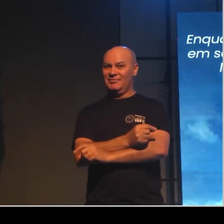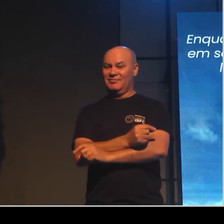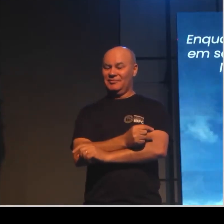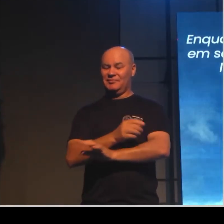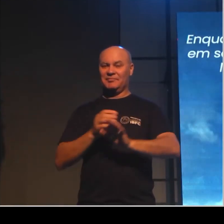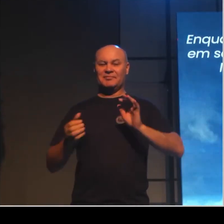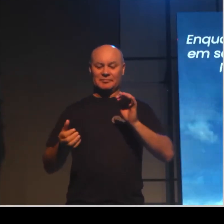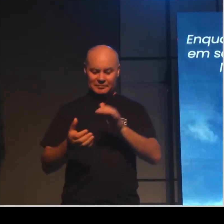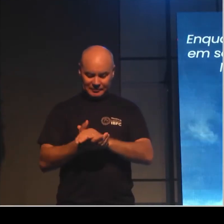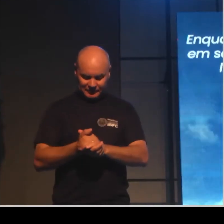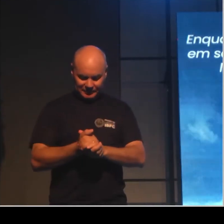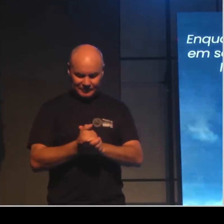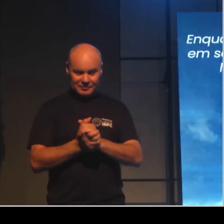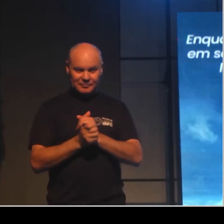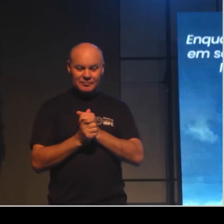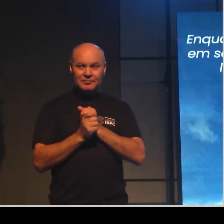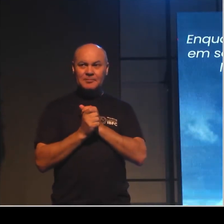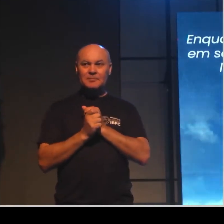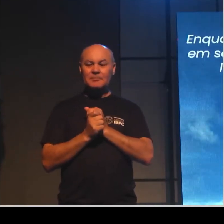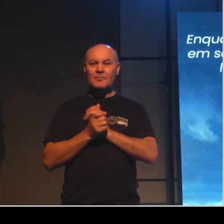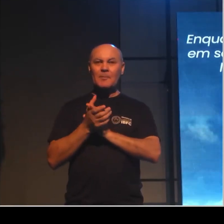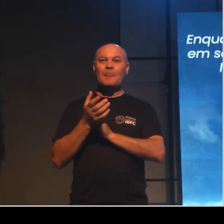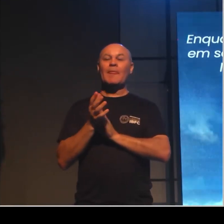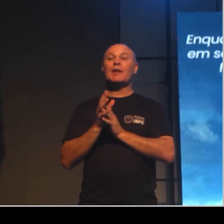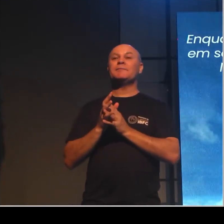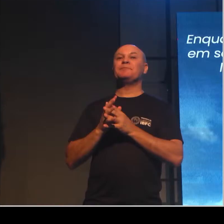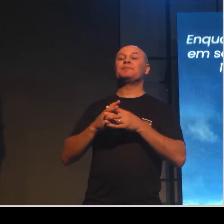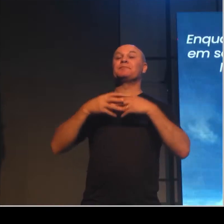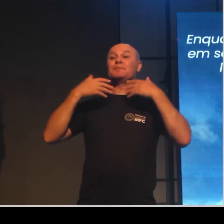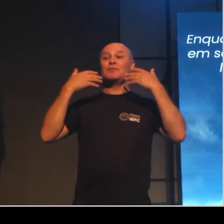Você casaria com uma menina grávida